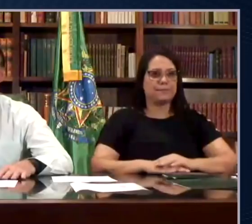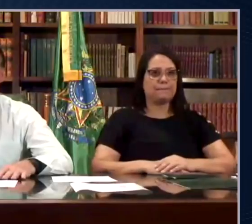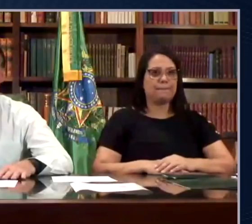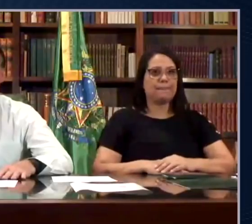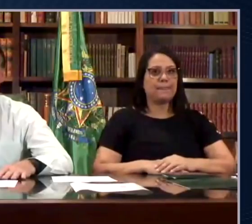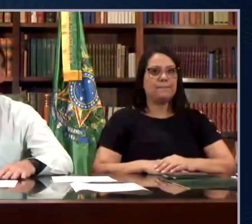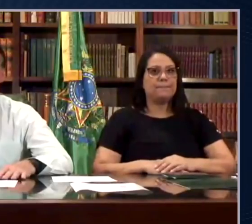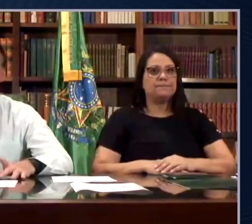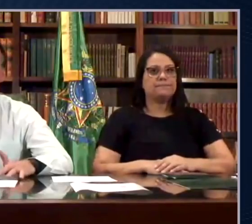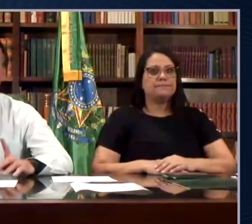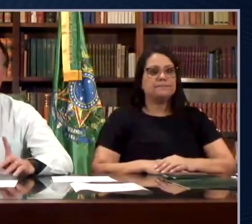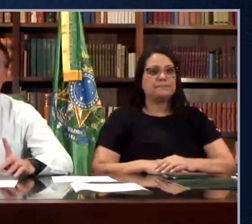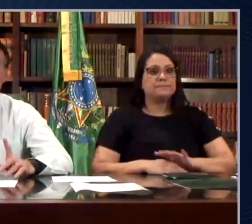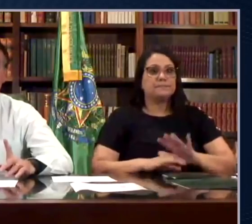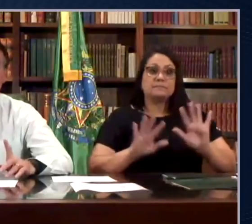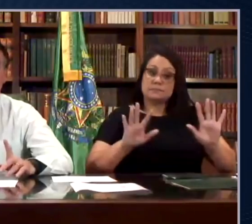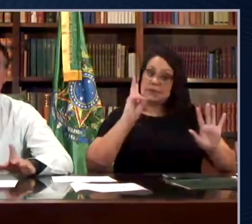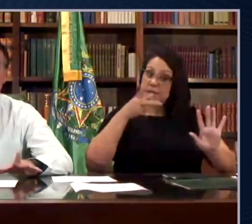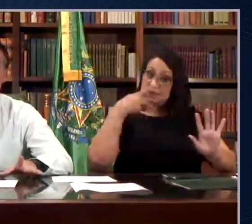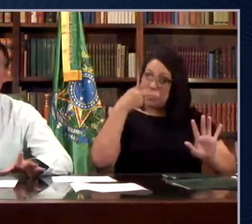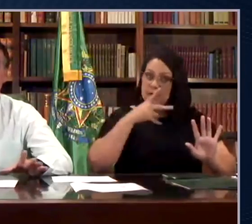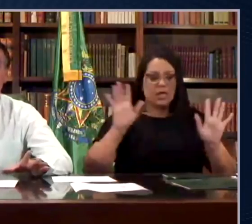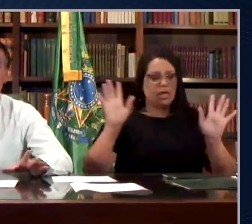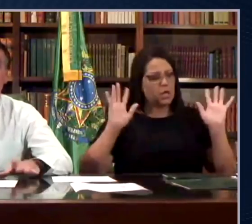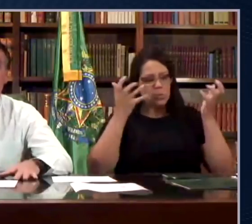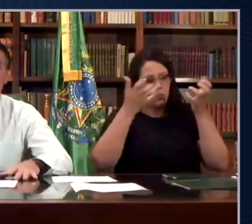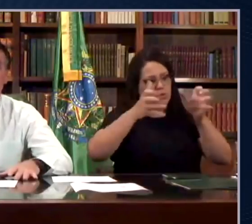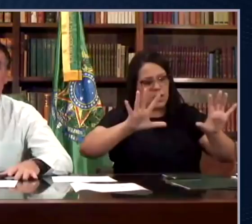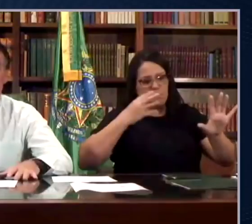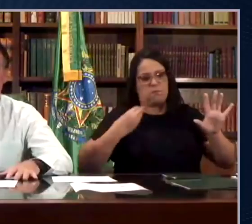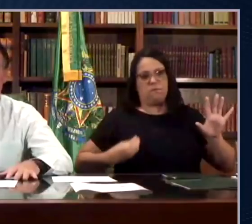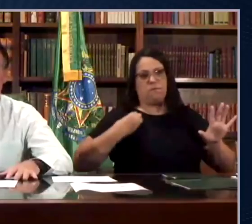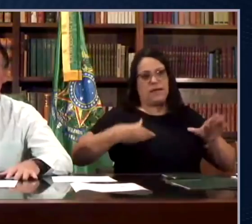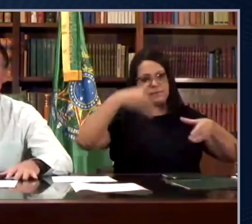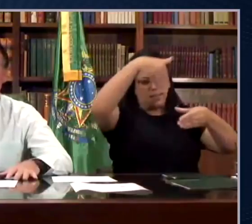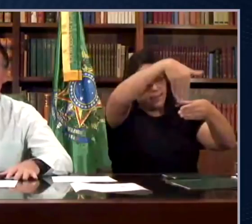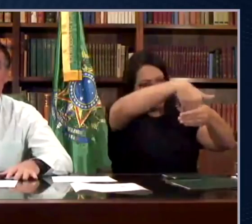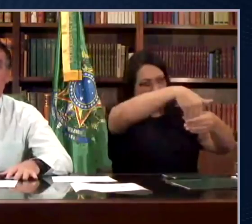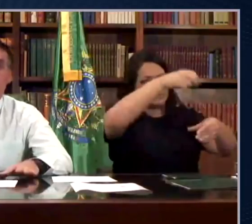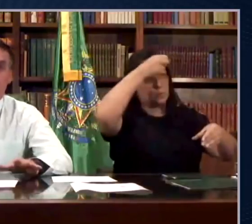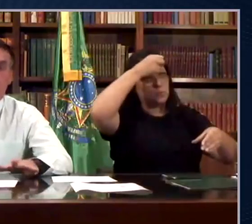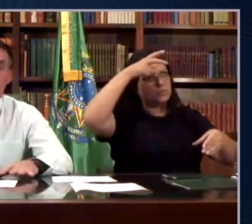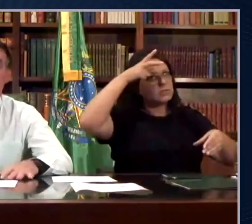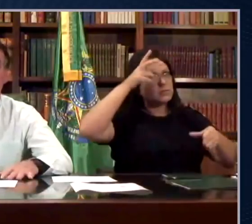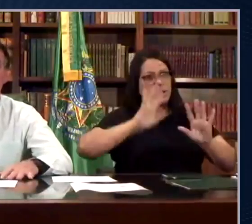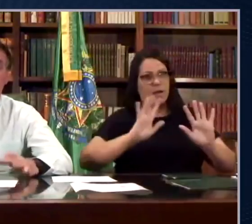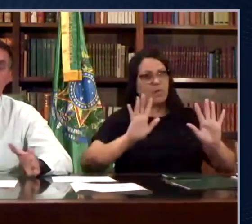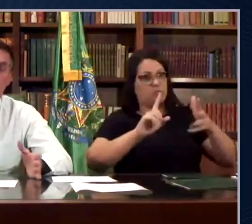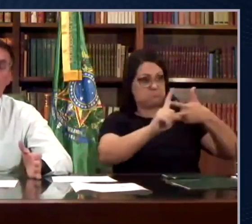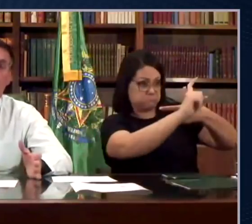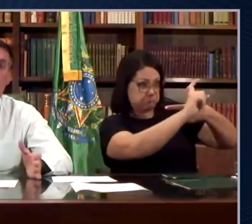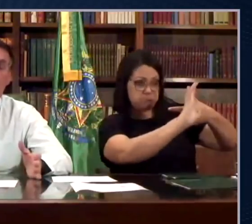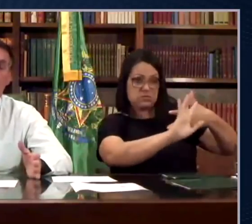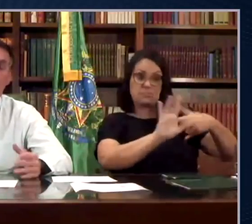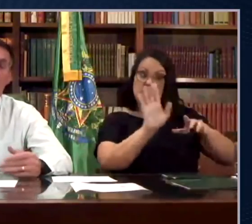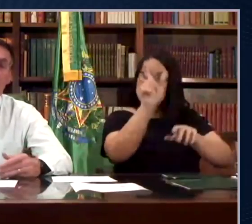Olha, aqui eu tenho falado que não pretendo participar das eleições municipais no tocante ao Executivo. Mas